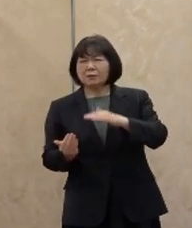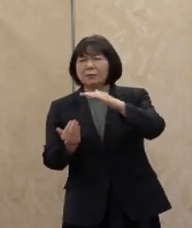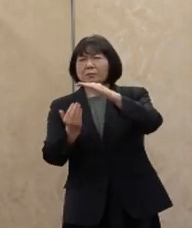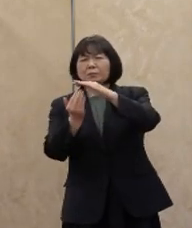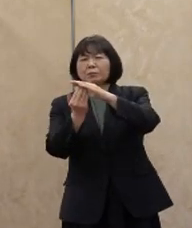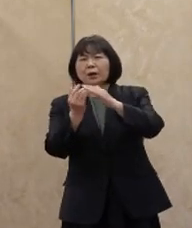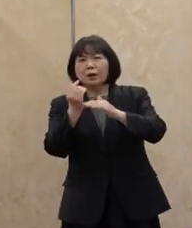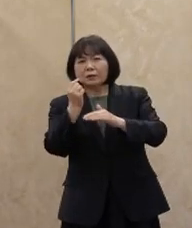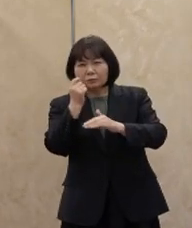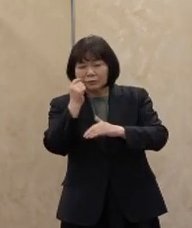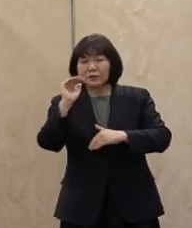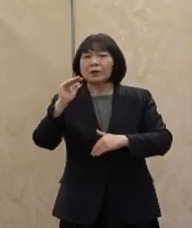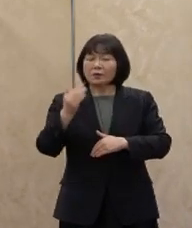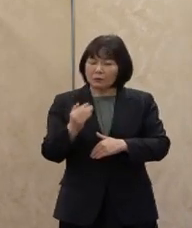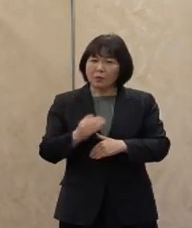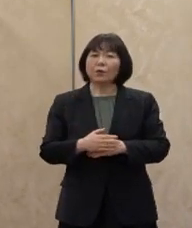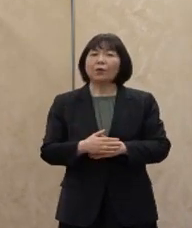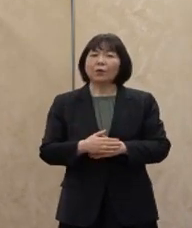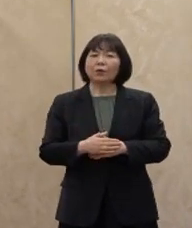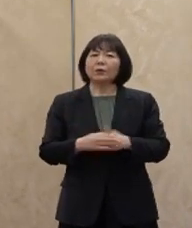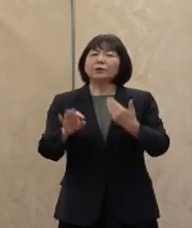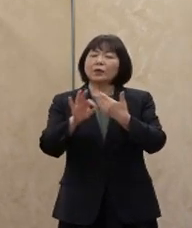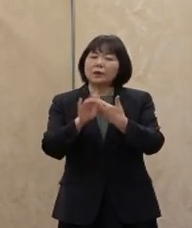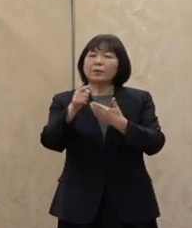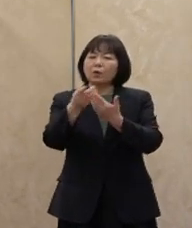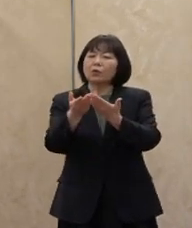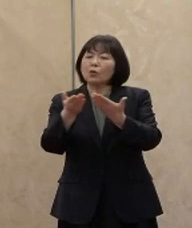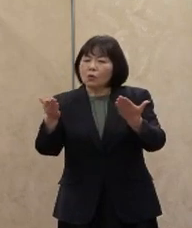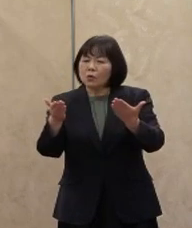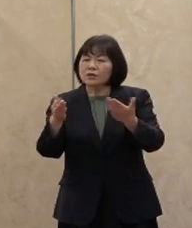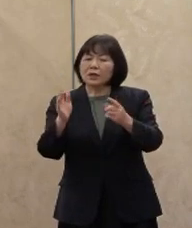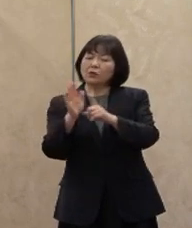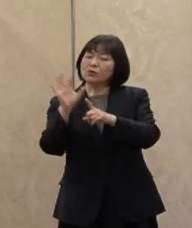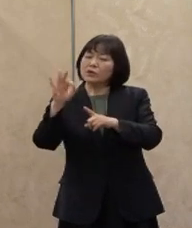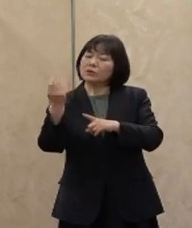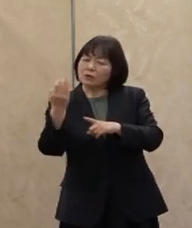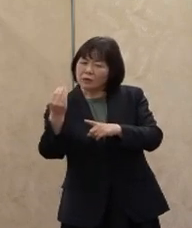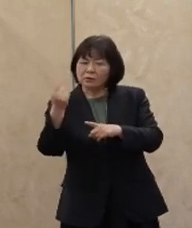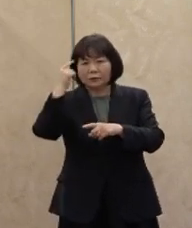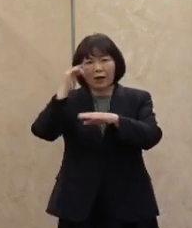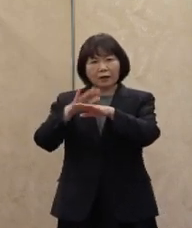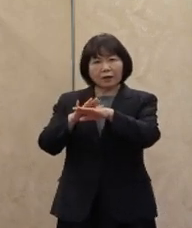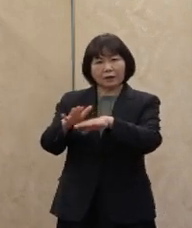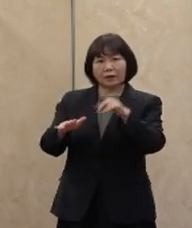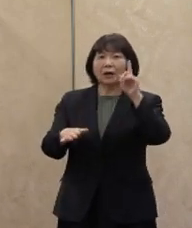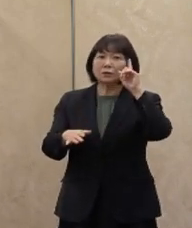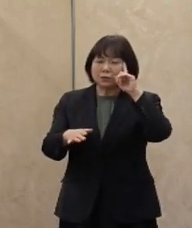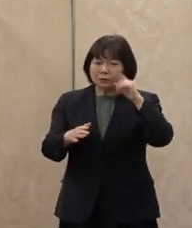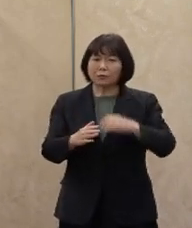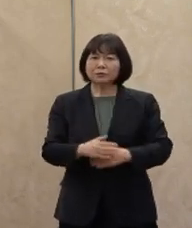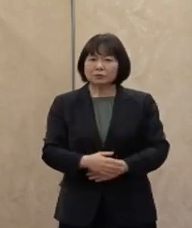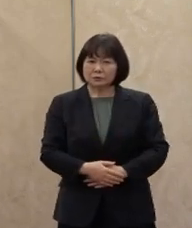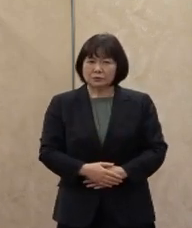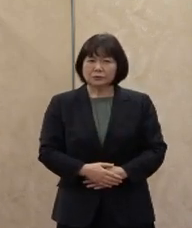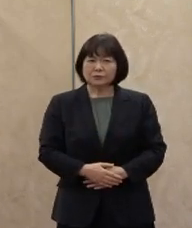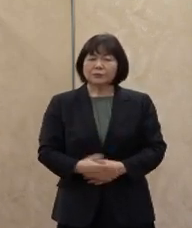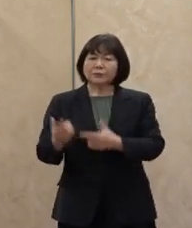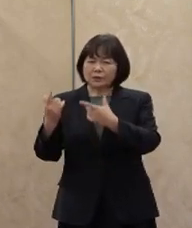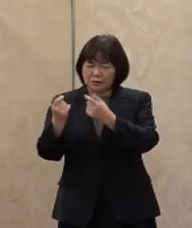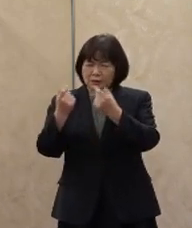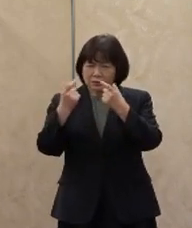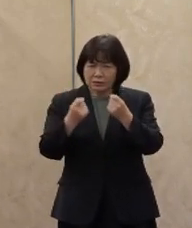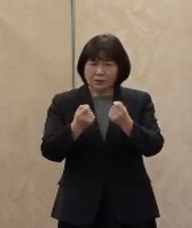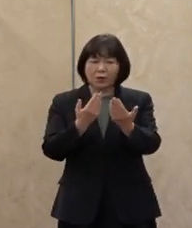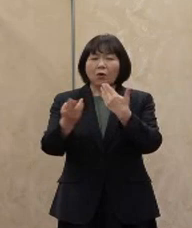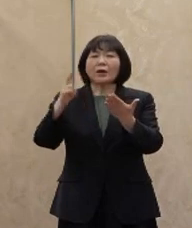しよっていうふうにやるとか、まあ、ここはあの考え方あると思うんですけども、そういった話もなってくると思うし、で、きちんとあの